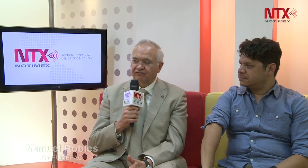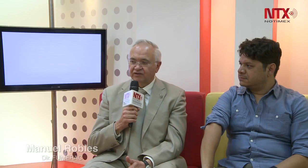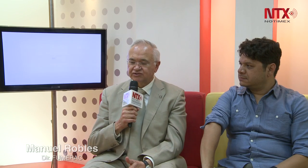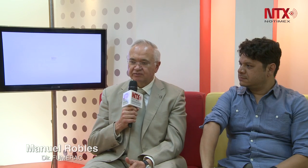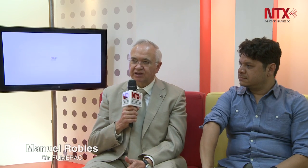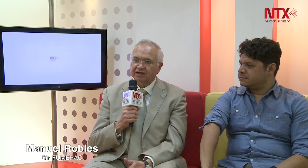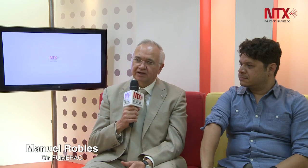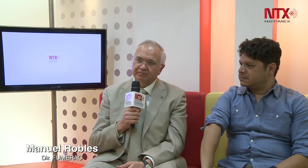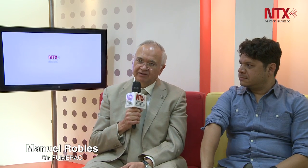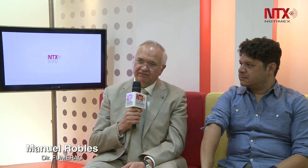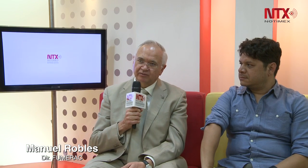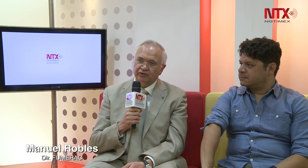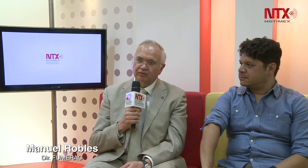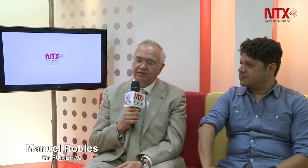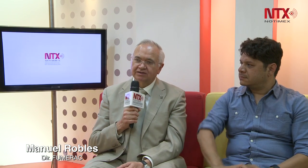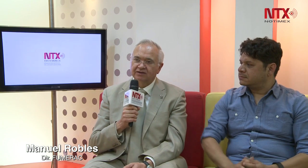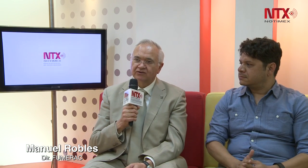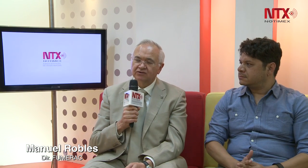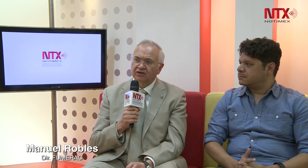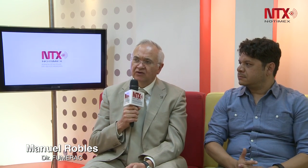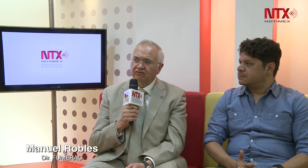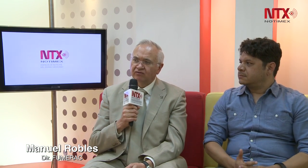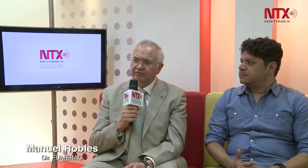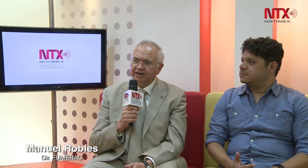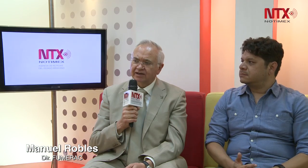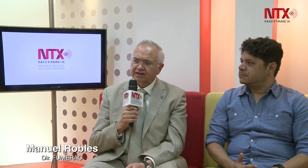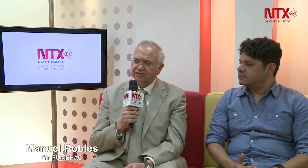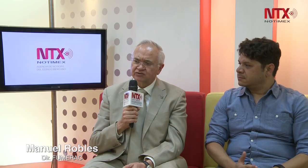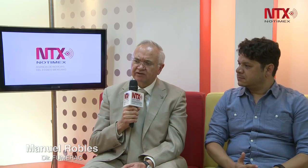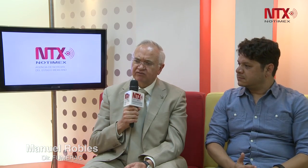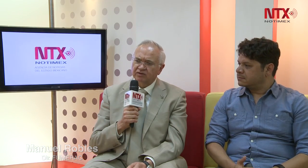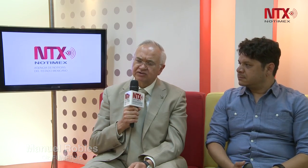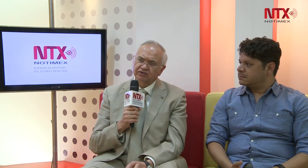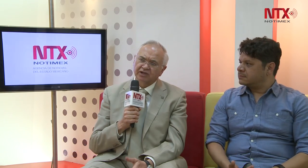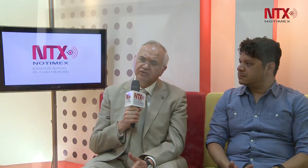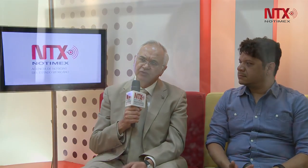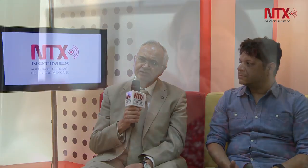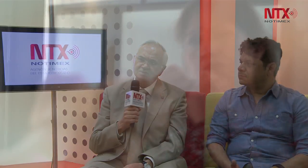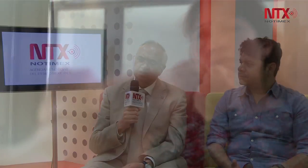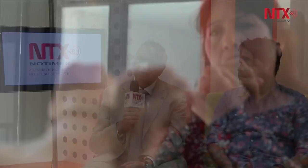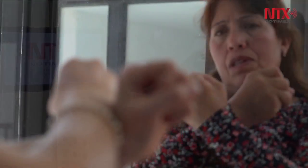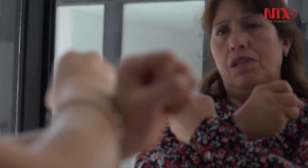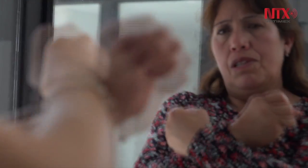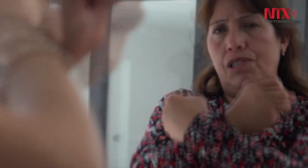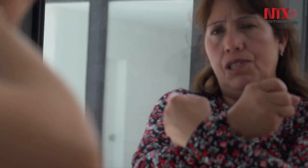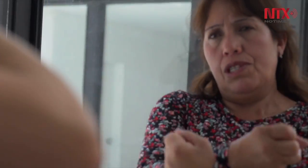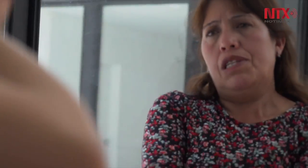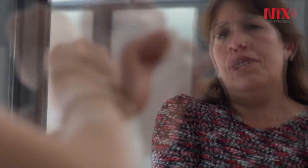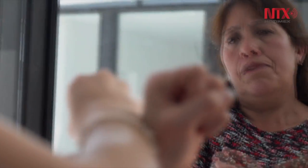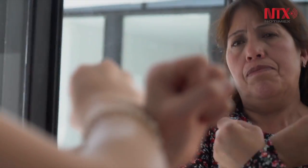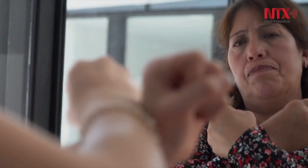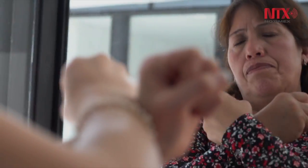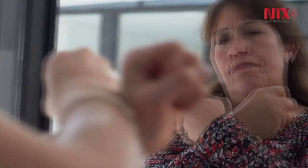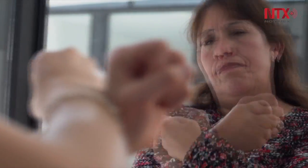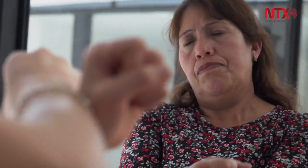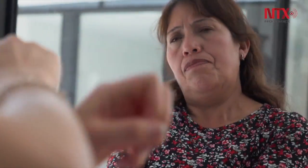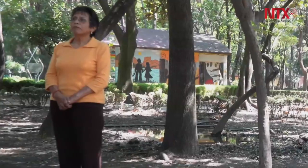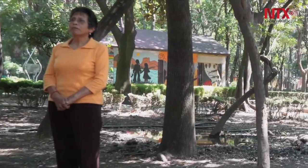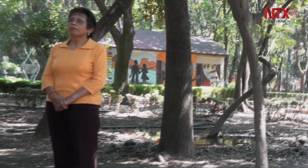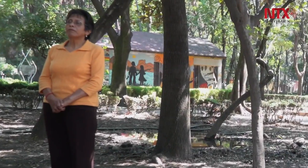La Fundación Mexicana para Enfermos Reumáticos, FUMERAC, es una fundación altruista que intenta recolectar